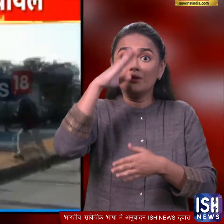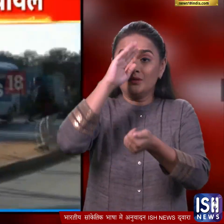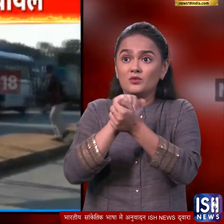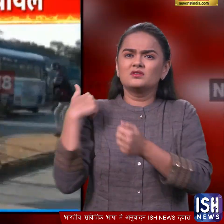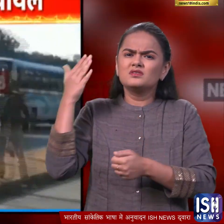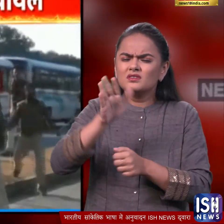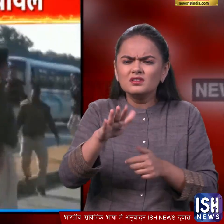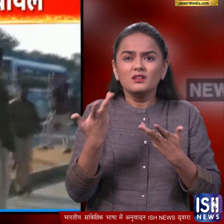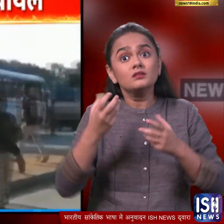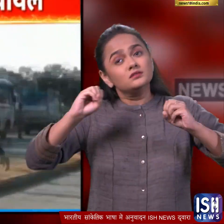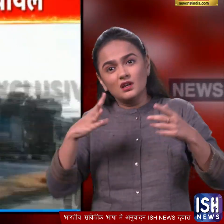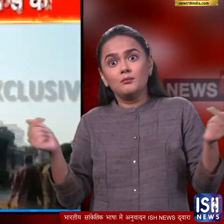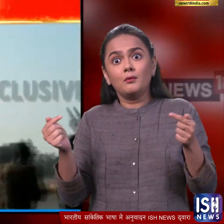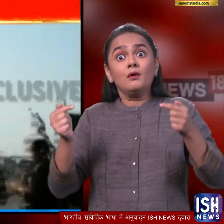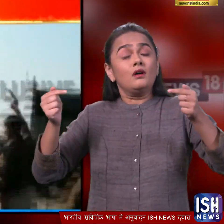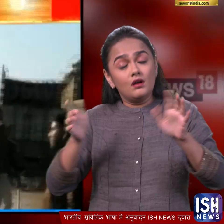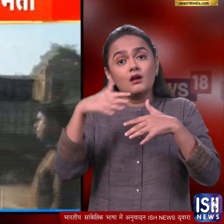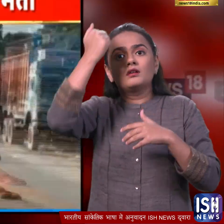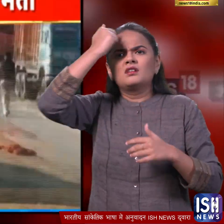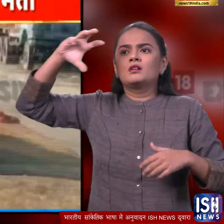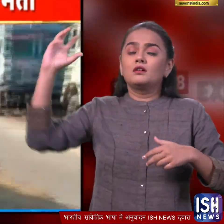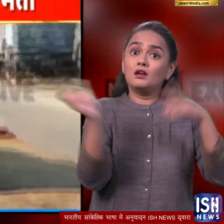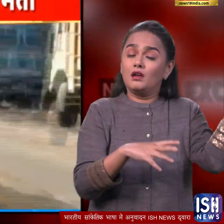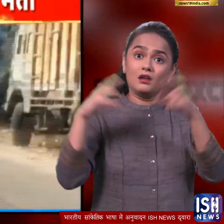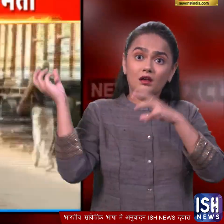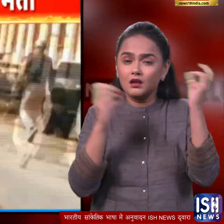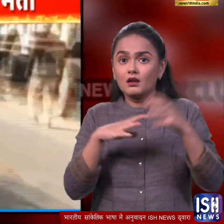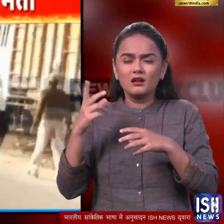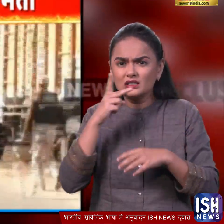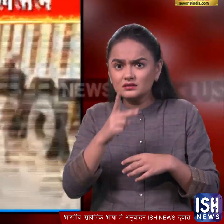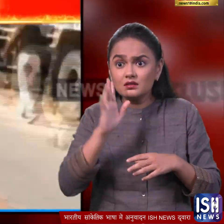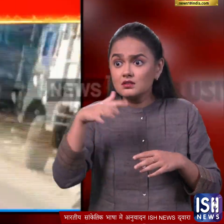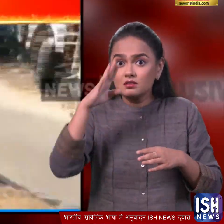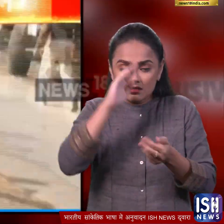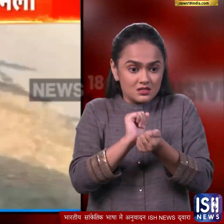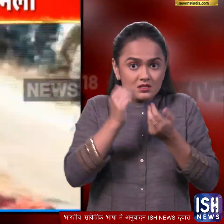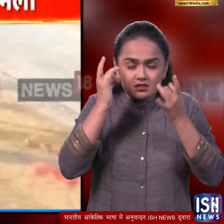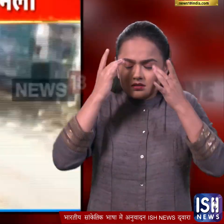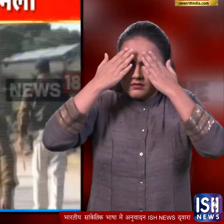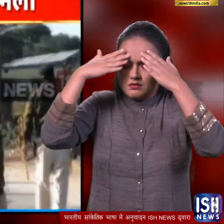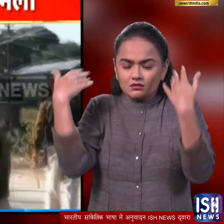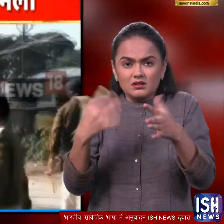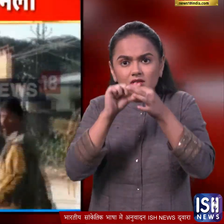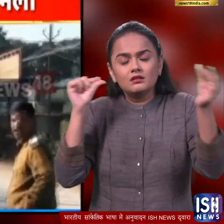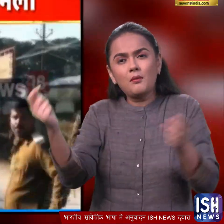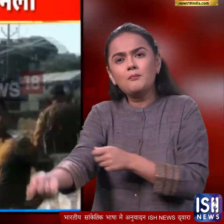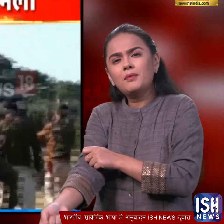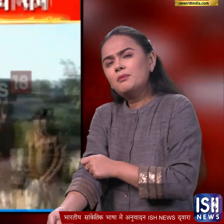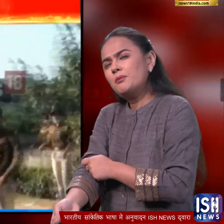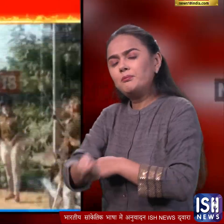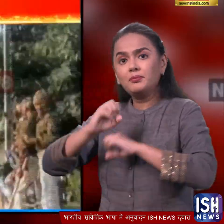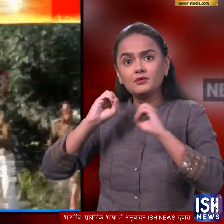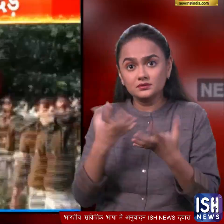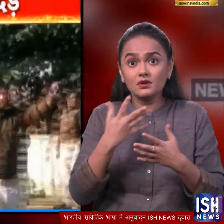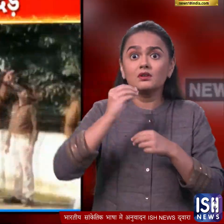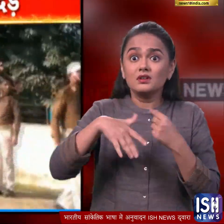की पुलिस से नोकझोंक शुरू हो गई, जिसके बाद पथराव शुरू हुआ। भीड़ को हंगामे पर उतारू देख पुलिस ने लाठीचार्ज कर दिया। पुलिस वाले लोगों को वहां